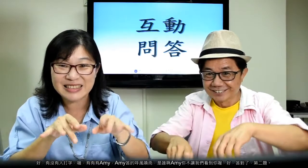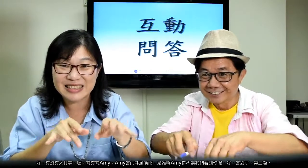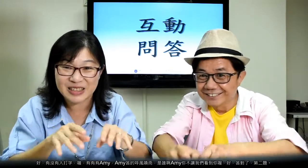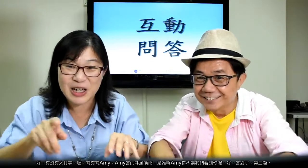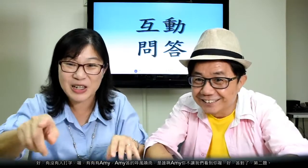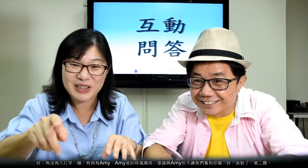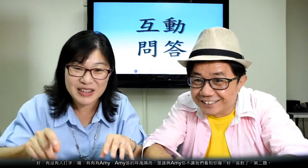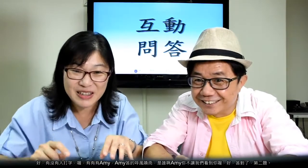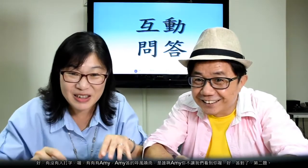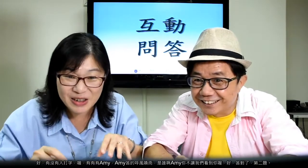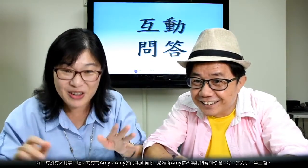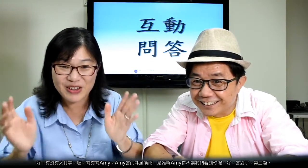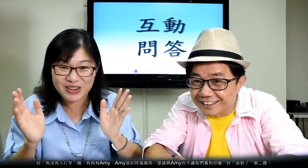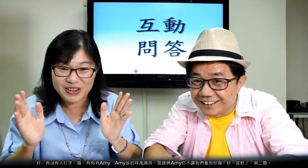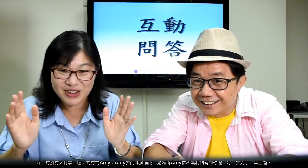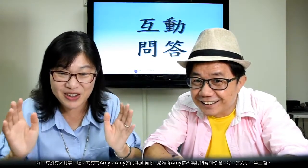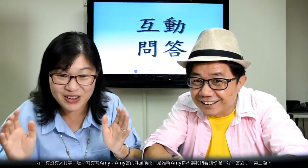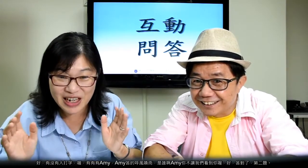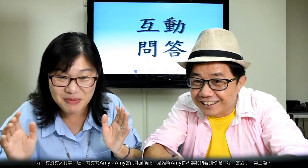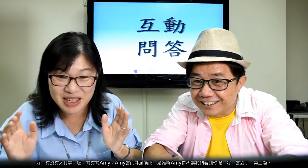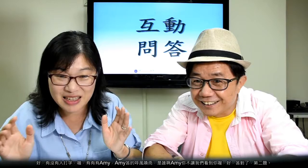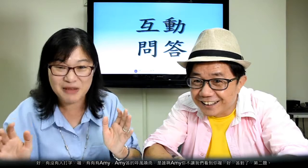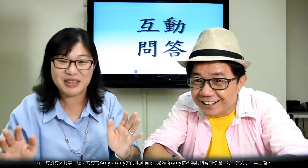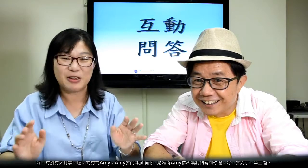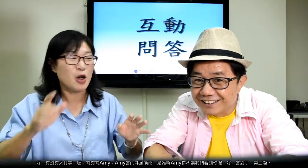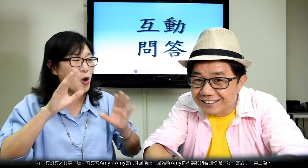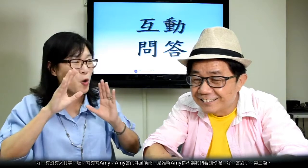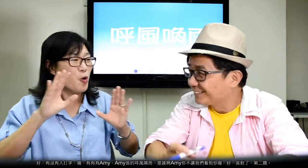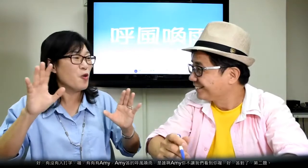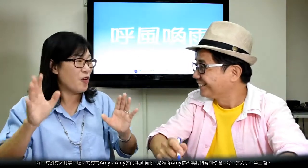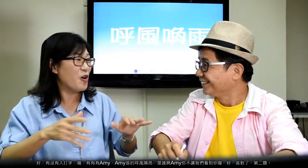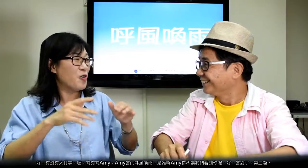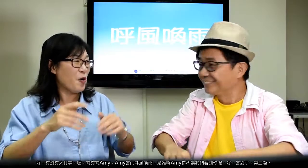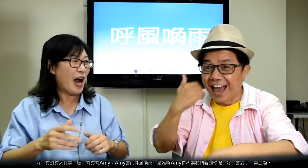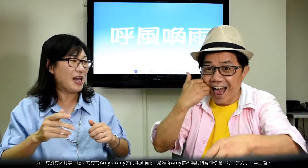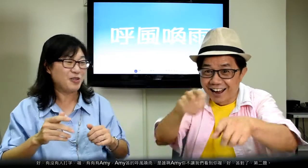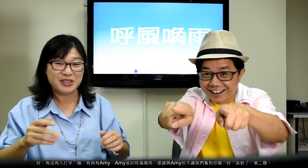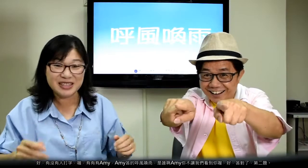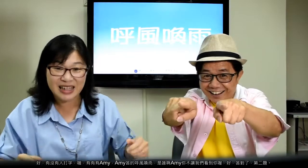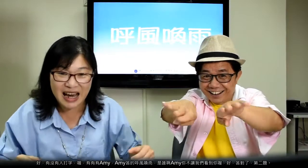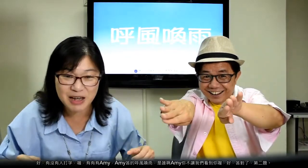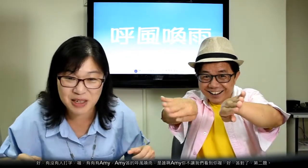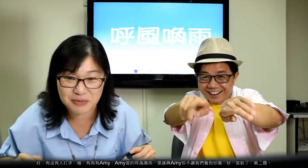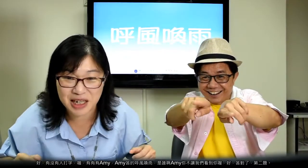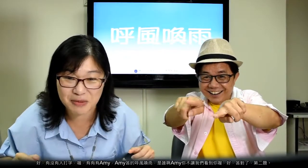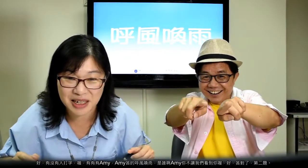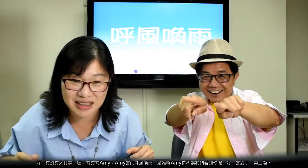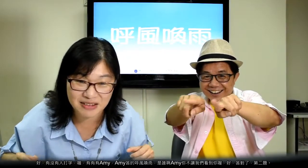字？哦，有 ，Amy 打的，呼风唤雨，是谁啊 ？Amy， 你不让我们看到你